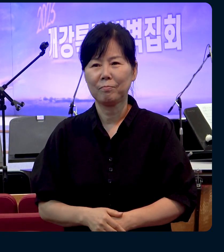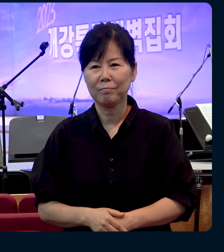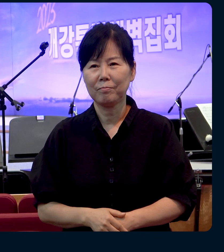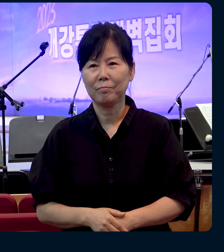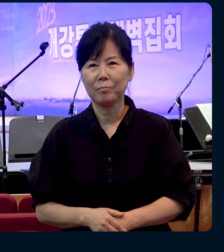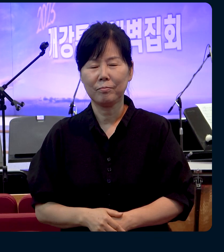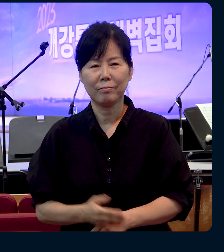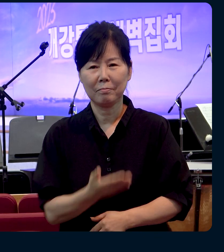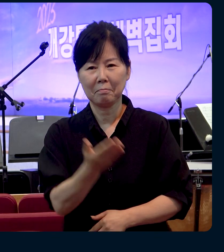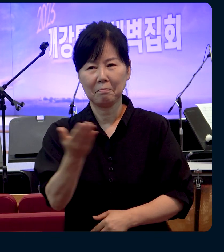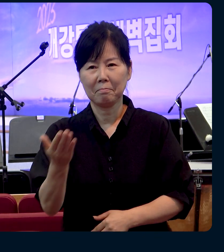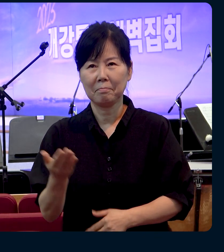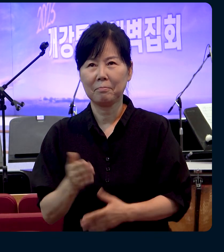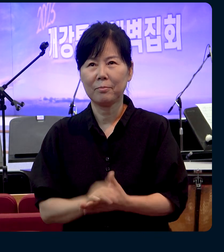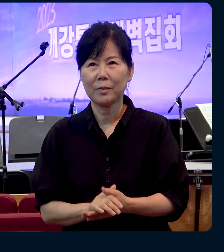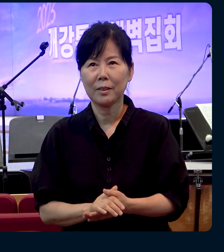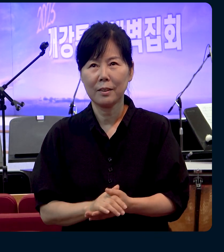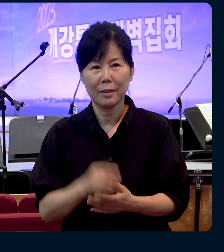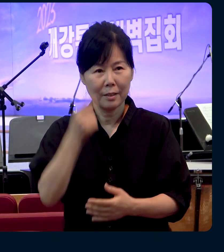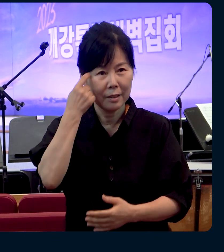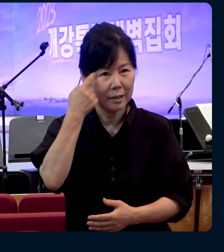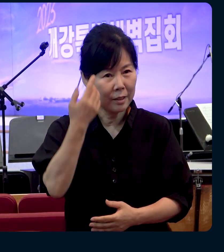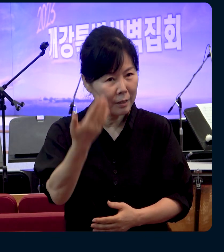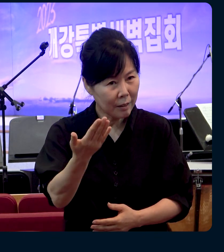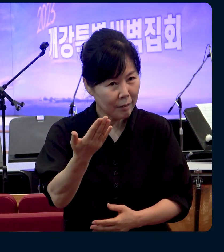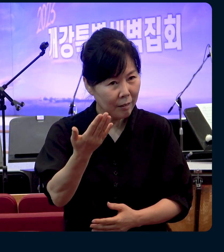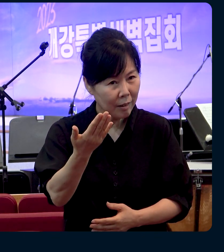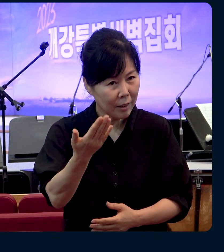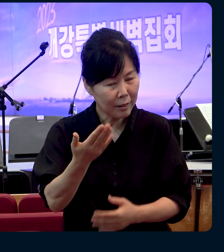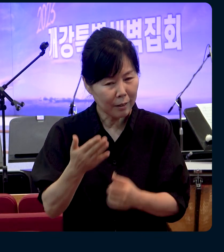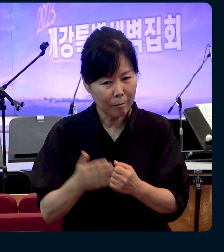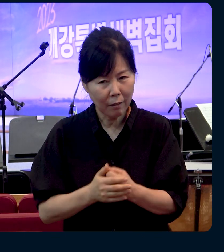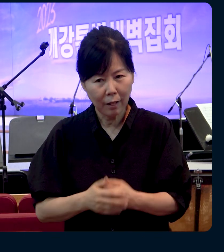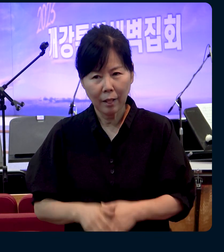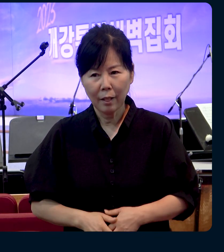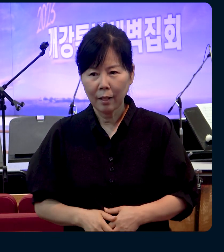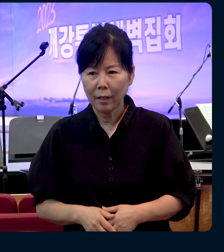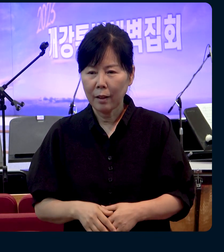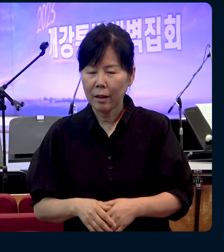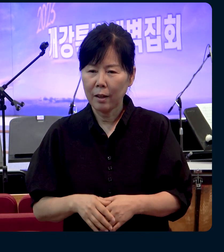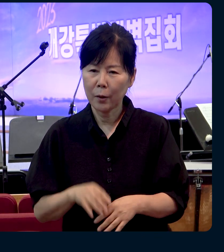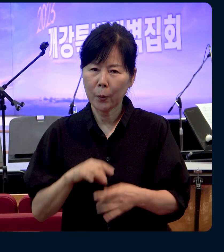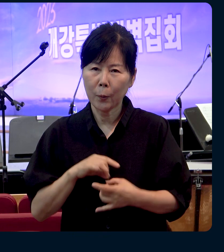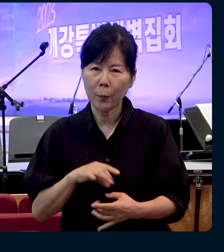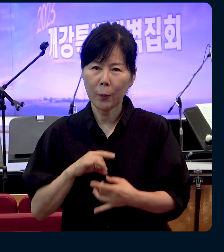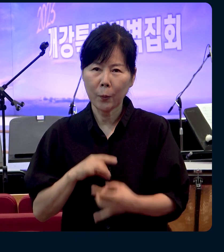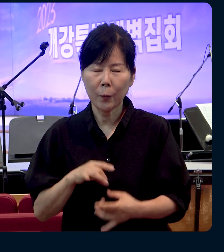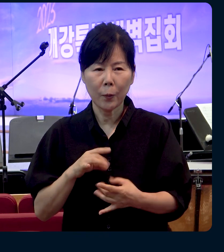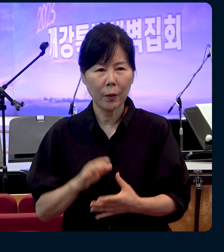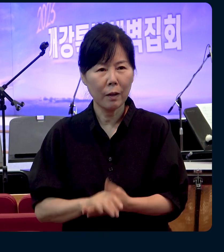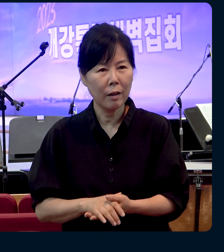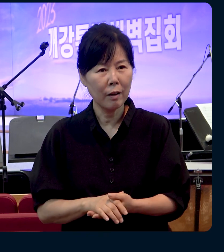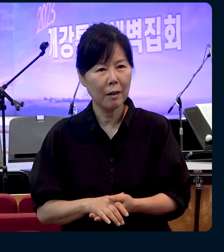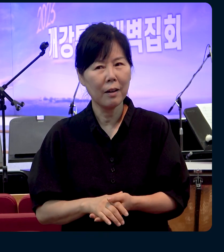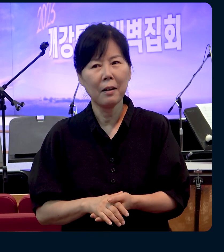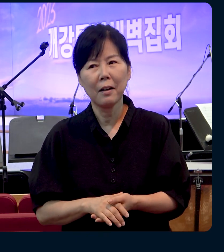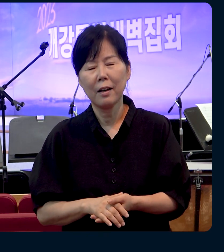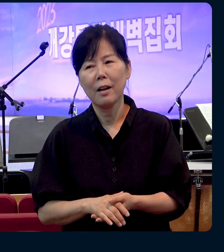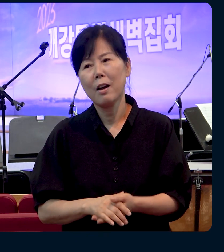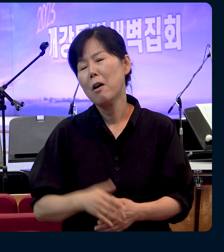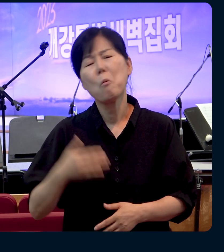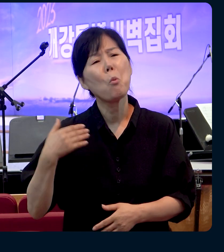아마 여러분들이 이 질문에 답을 쉽게 못 하실 겁니다. 이유는 몰라서가 아니라 너무